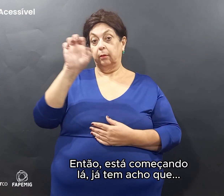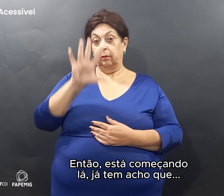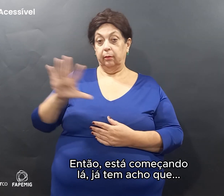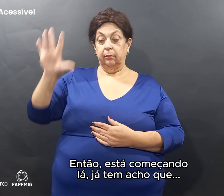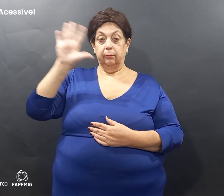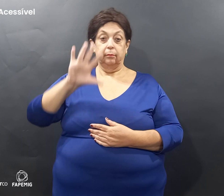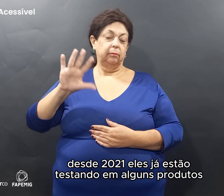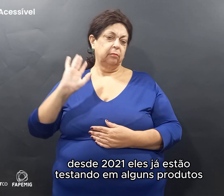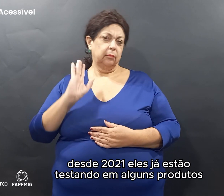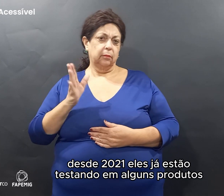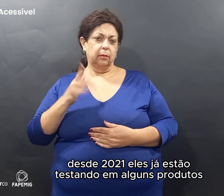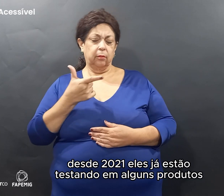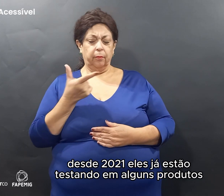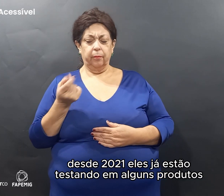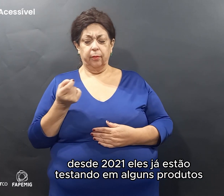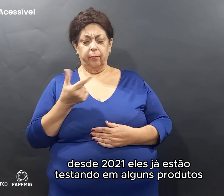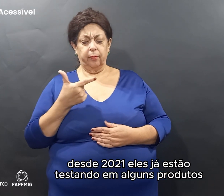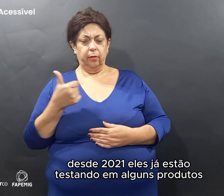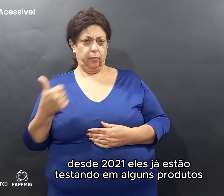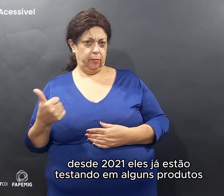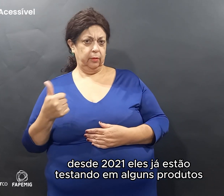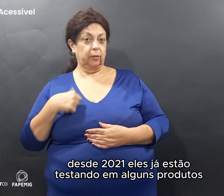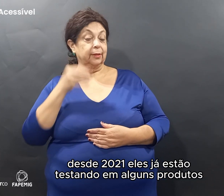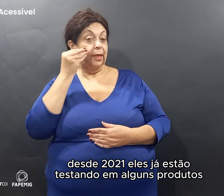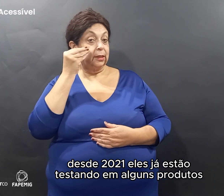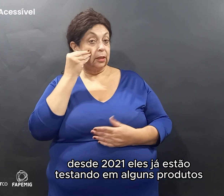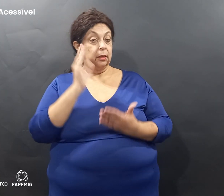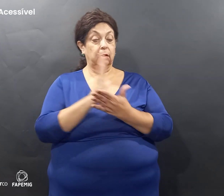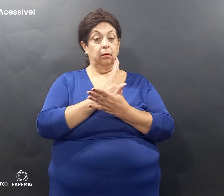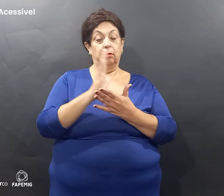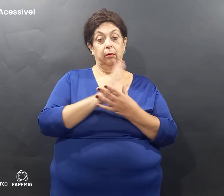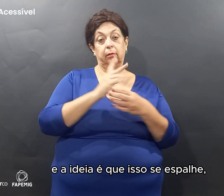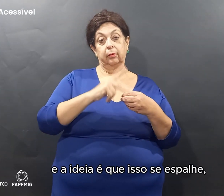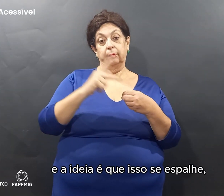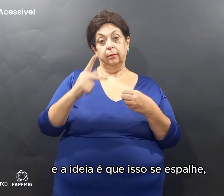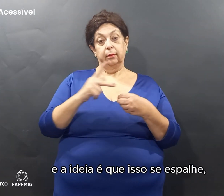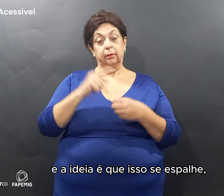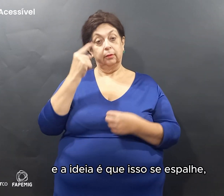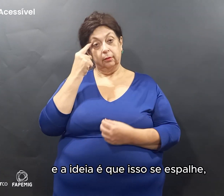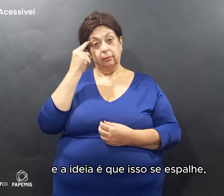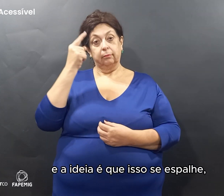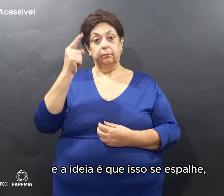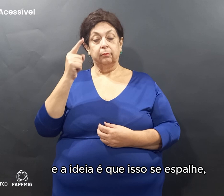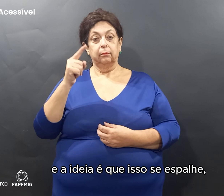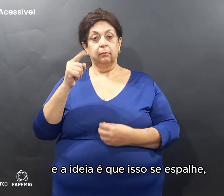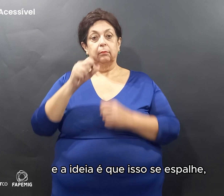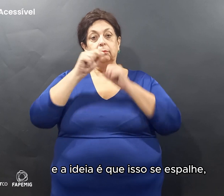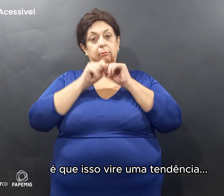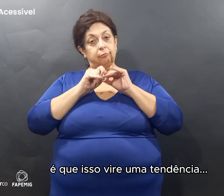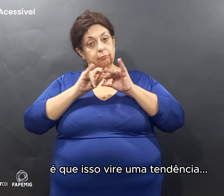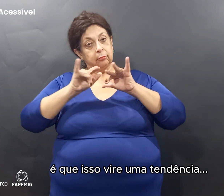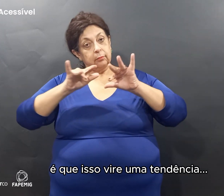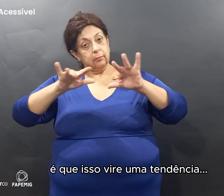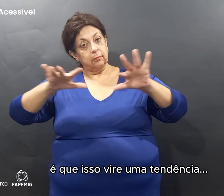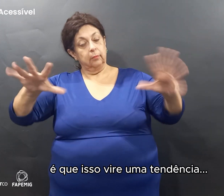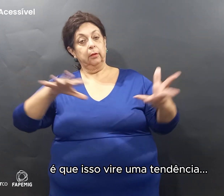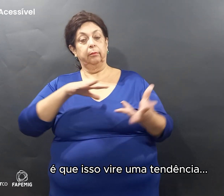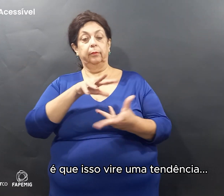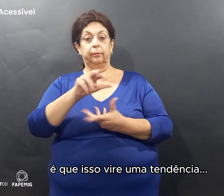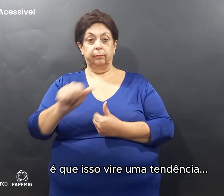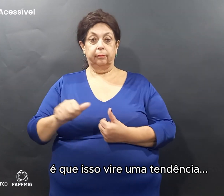tem, acho que desde 2021, eles já estão testando em alguns produtos, e a ideia é que isso se espalhe, né? É que isso